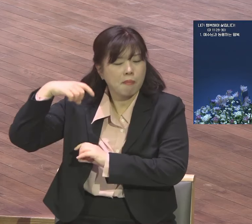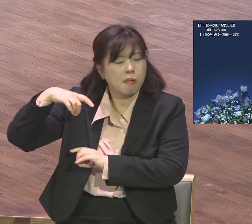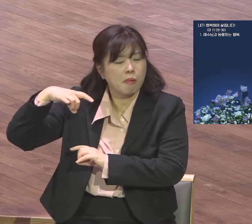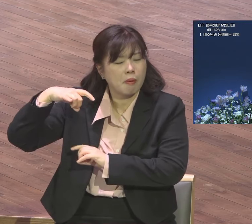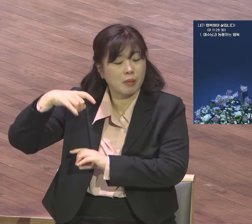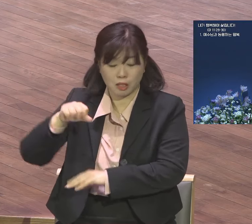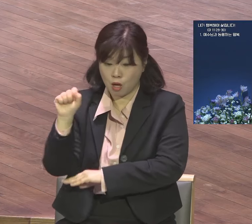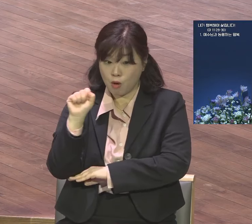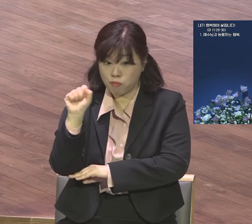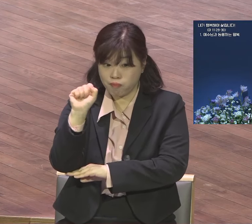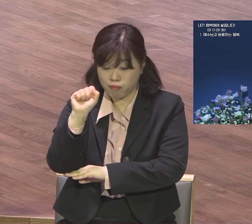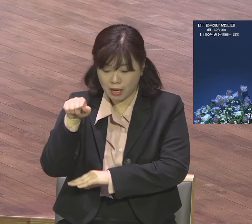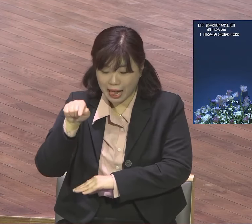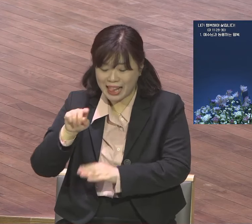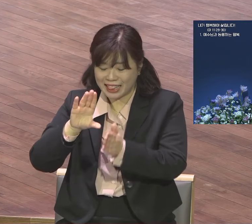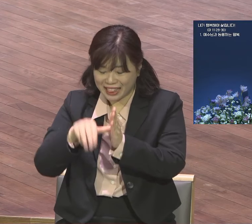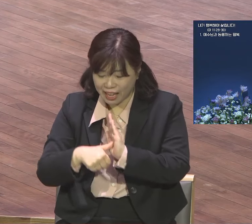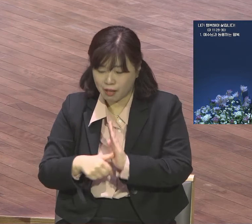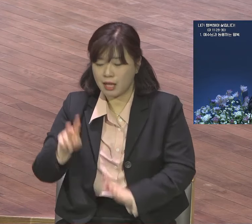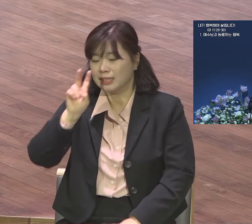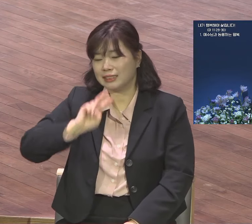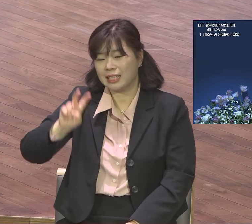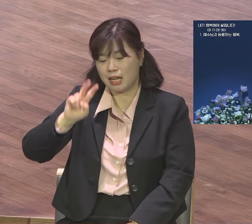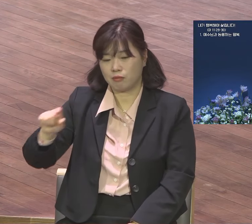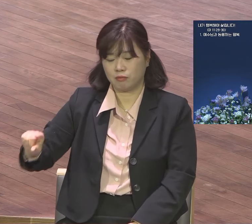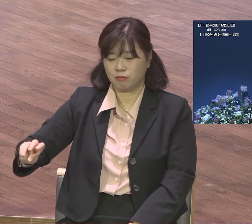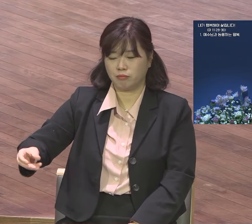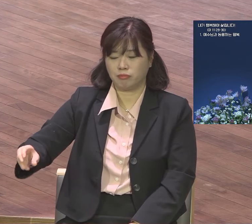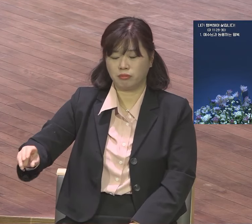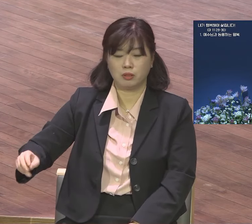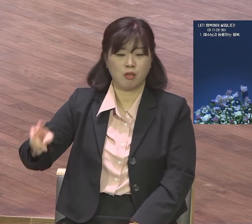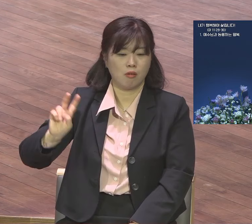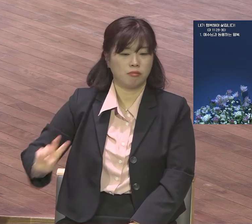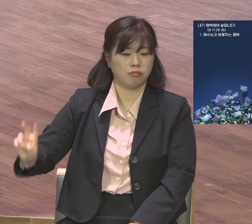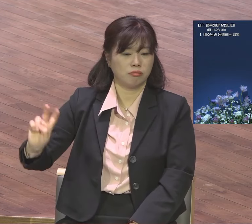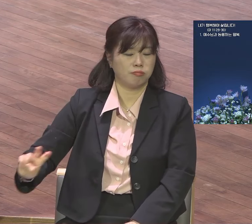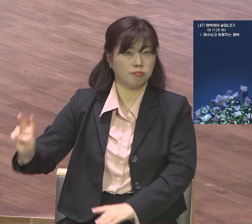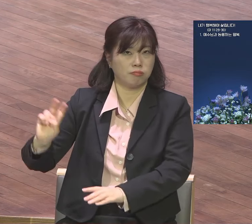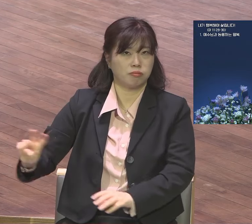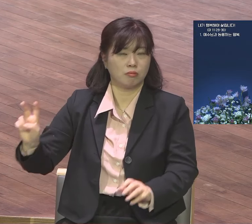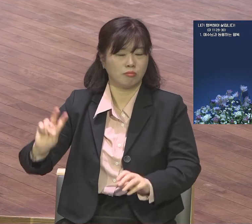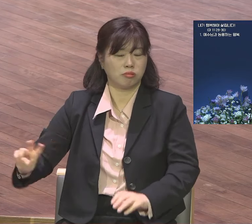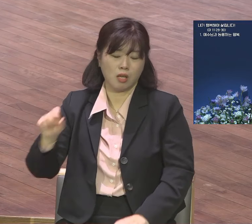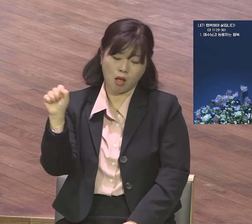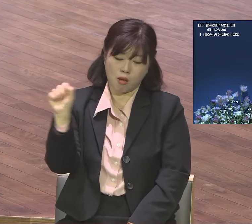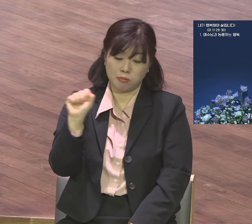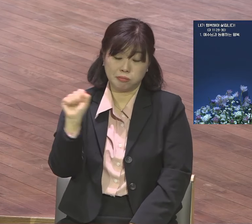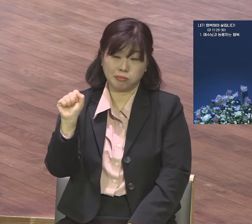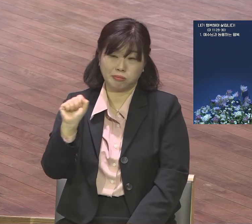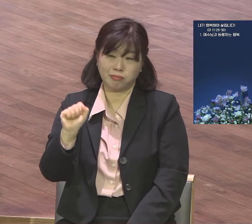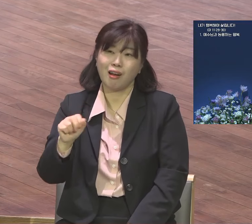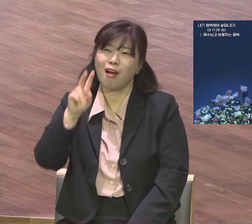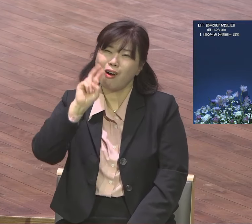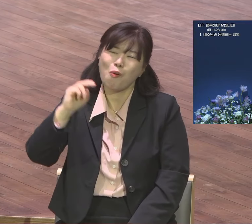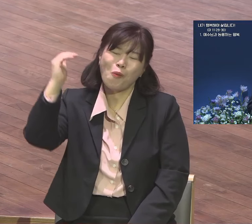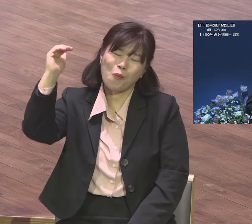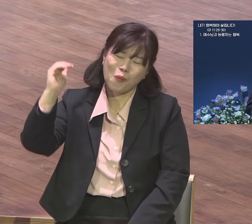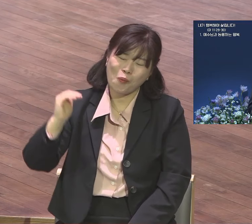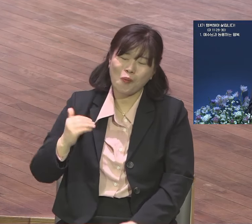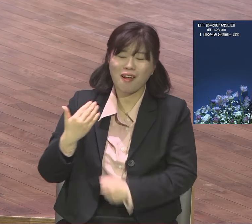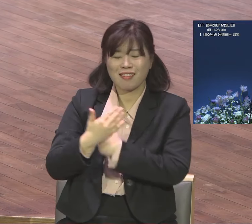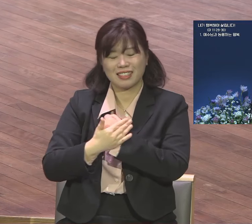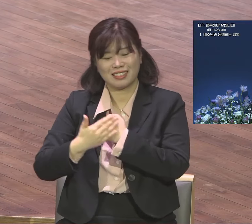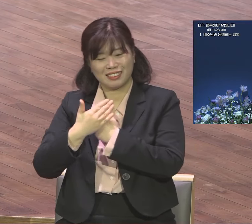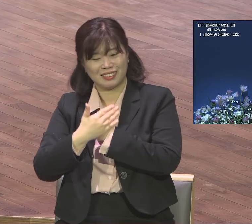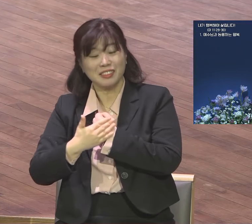통해서 주님의 마음을 가슴에 담습니다. 제가 다윗과 요나단이라는 가스펠